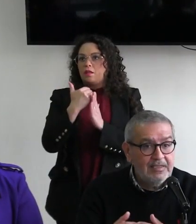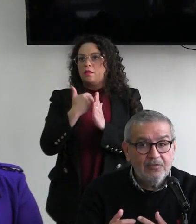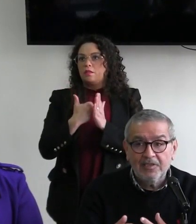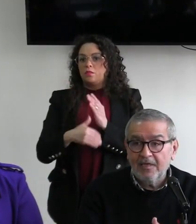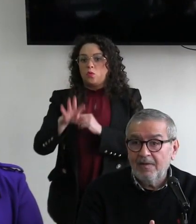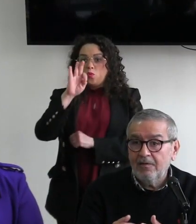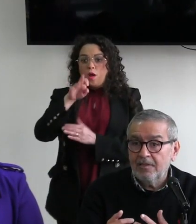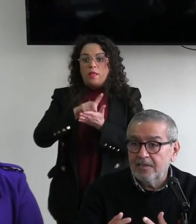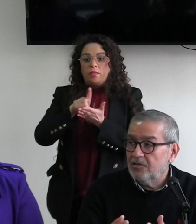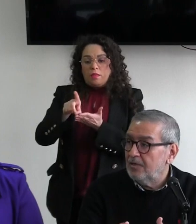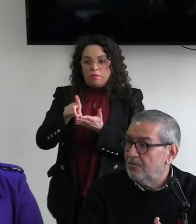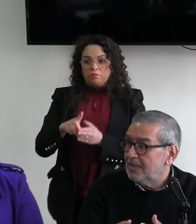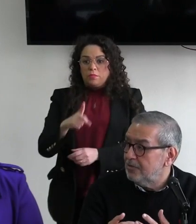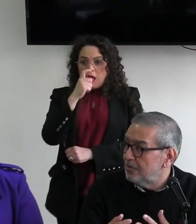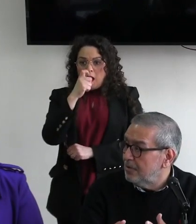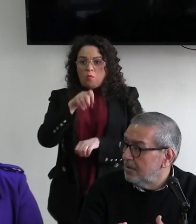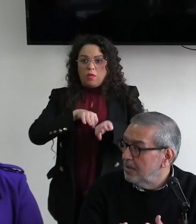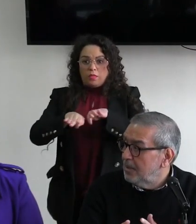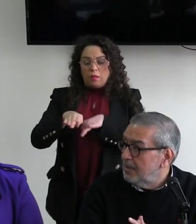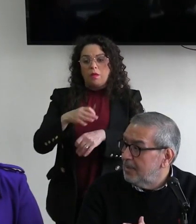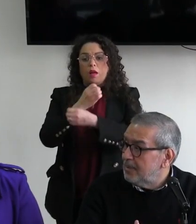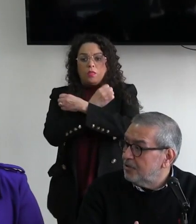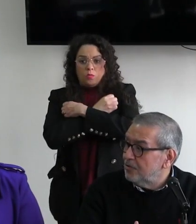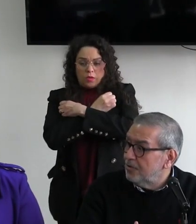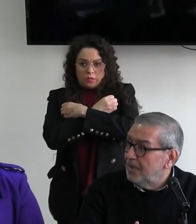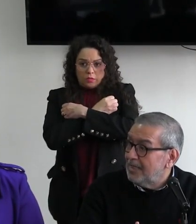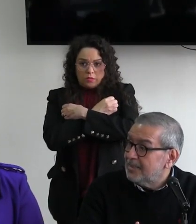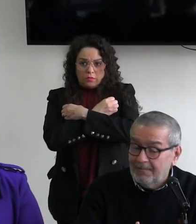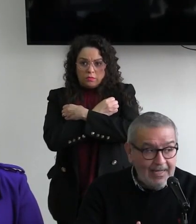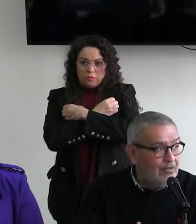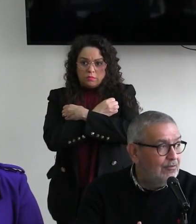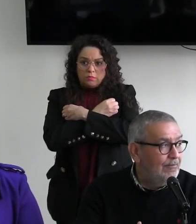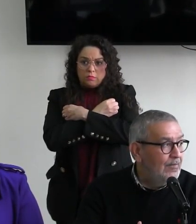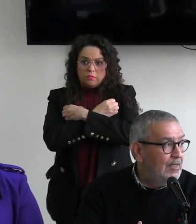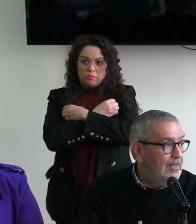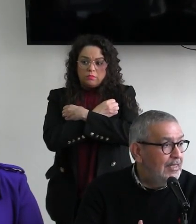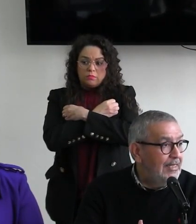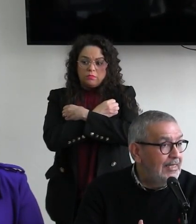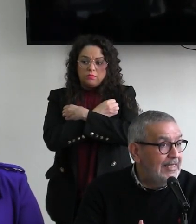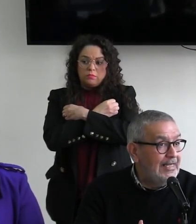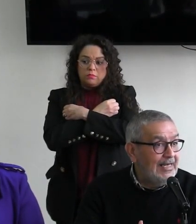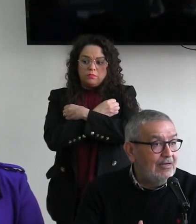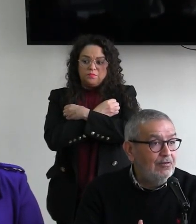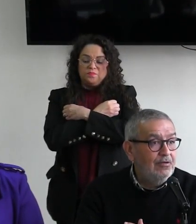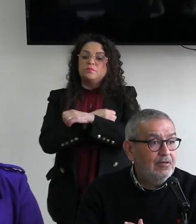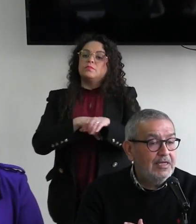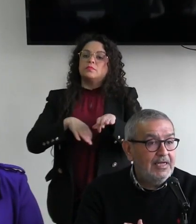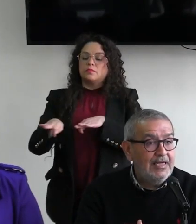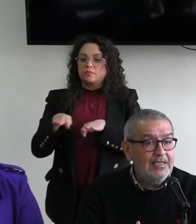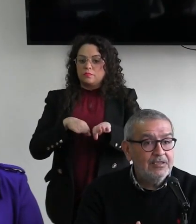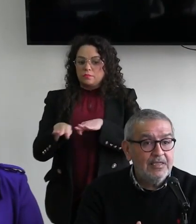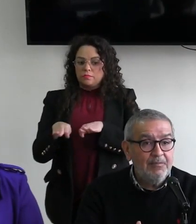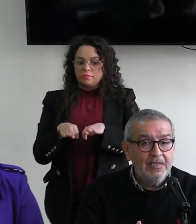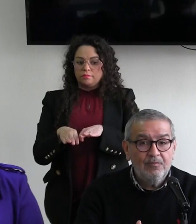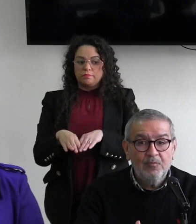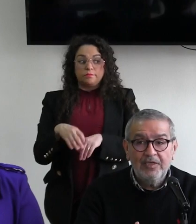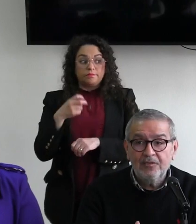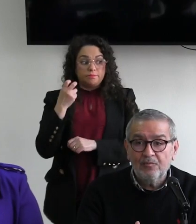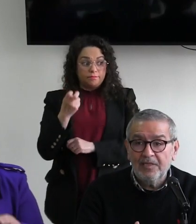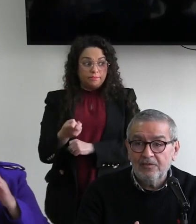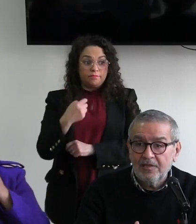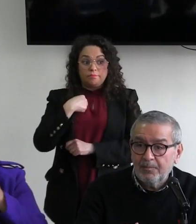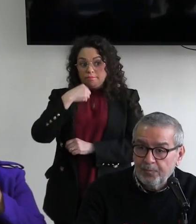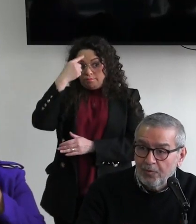al agua, el derecho al trabajo, el derecho a la educación, el derecho al trabajo, y creo que es también un